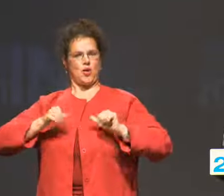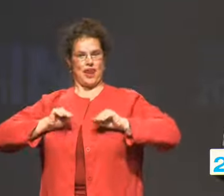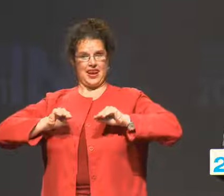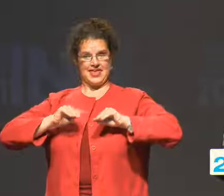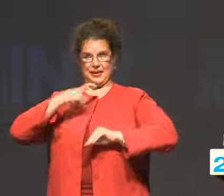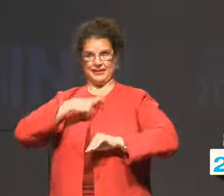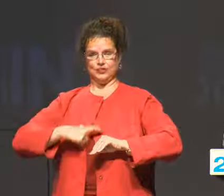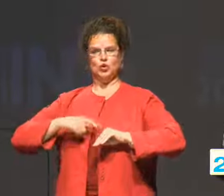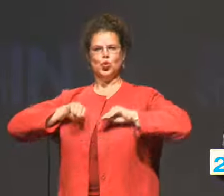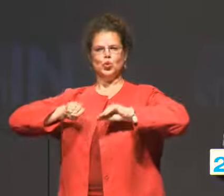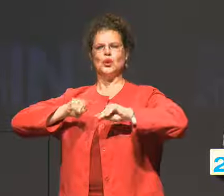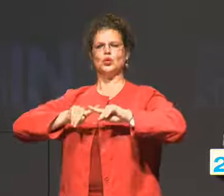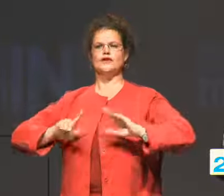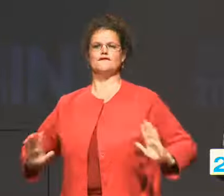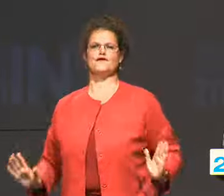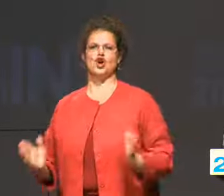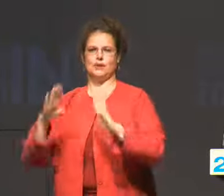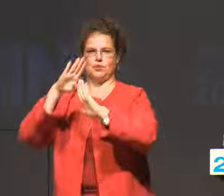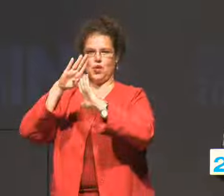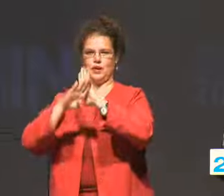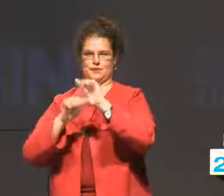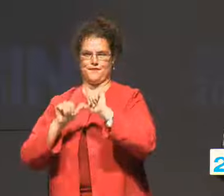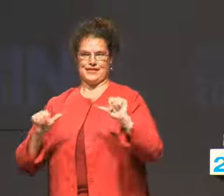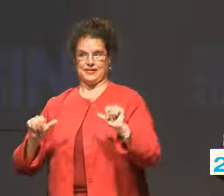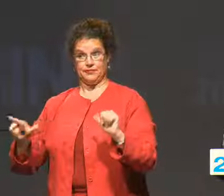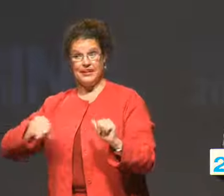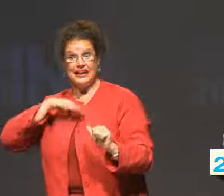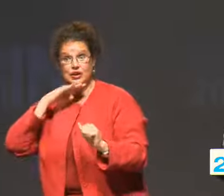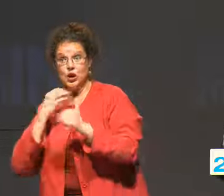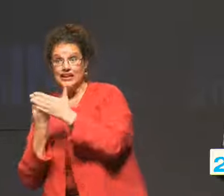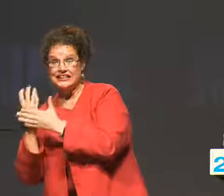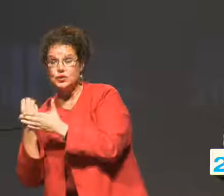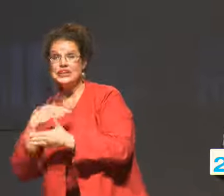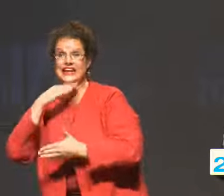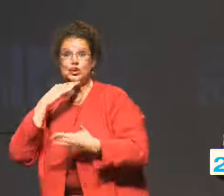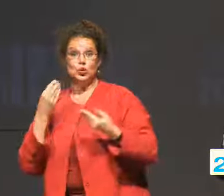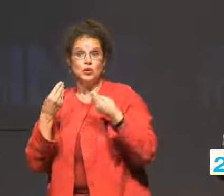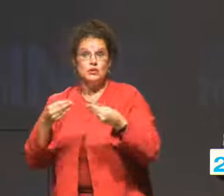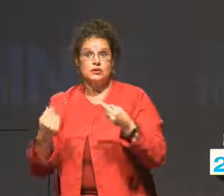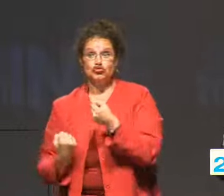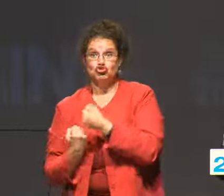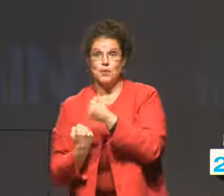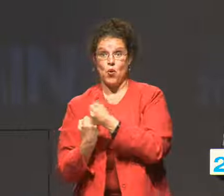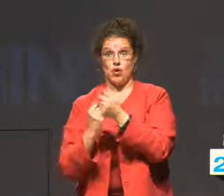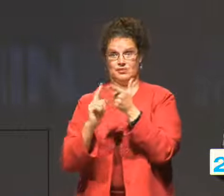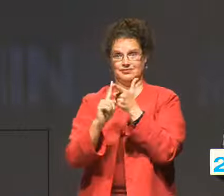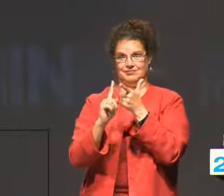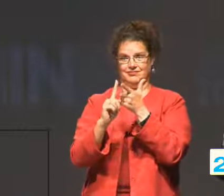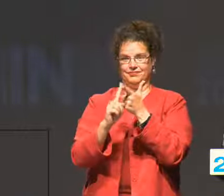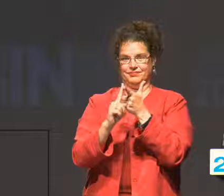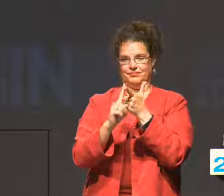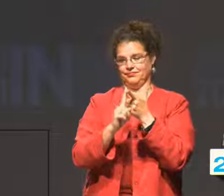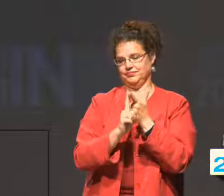Eine integrative Haltung ist die Voraussetzung. Und wichtig auch, wie das Förderprogramm aussieht.